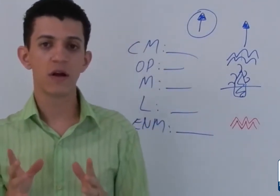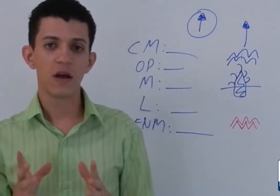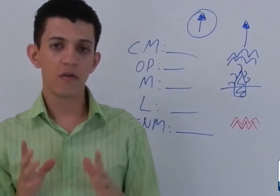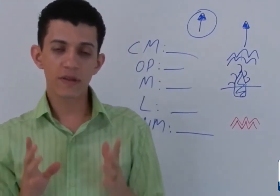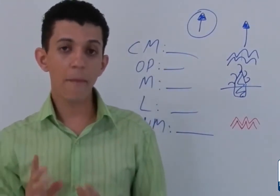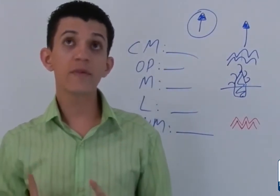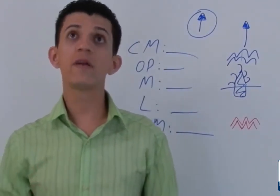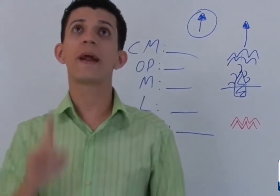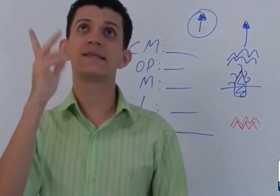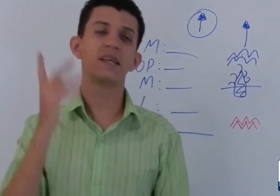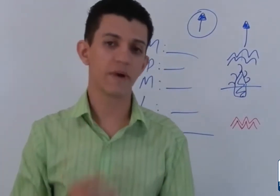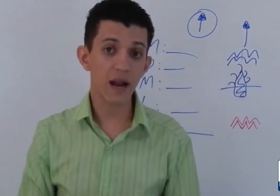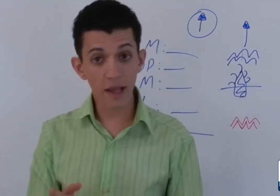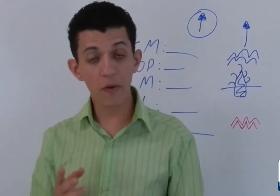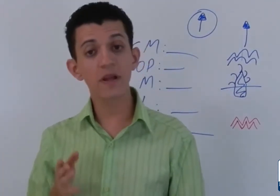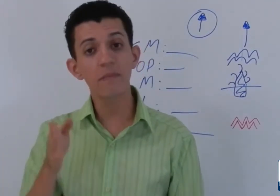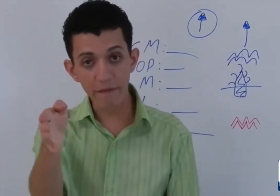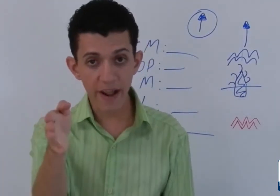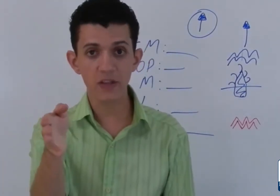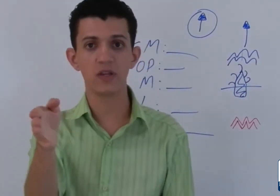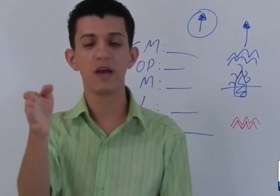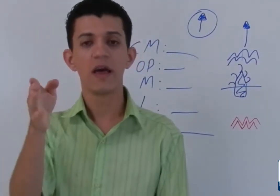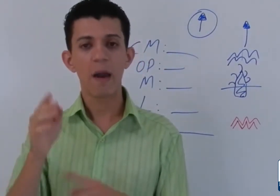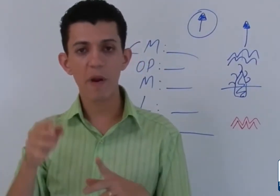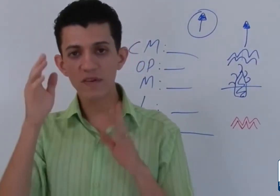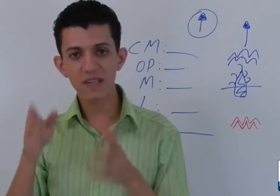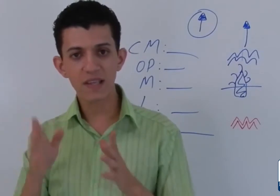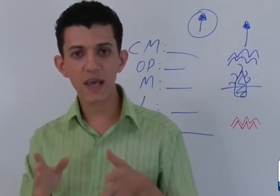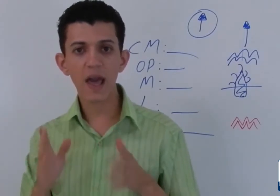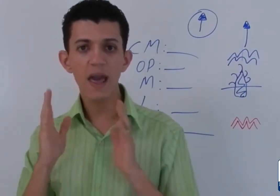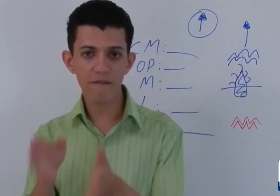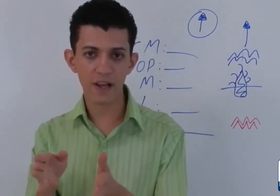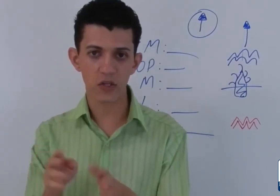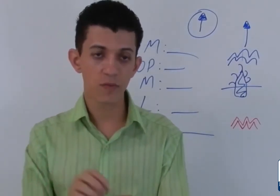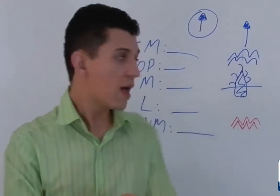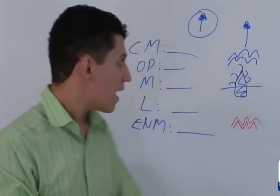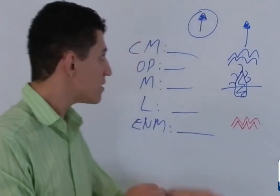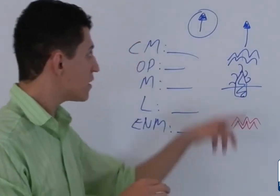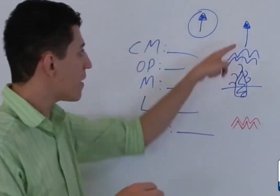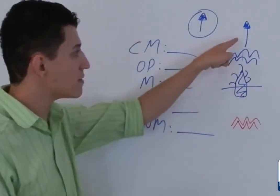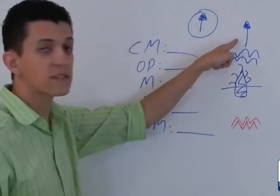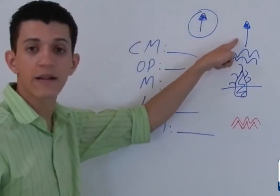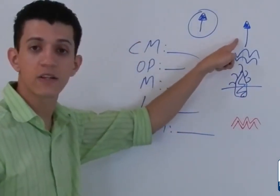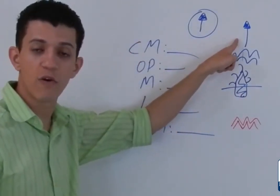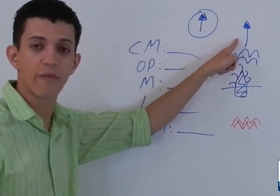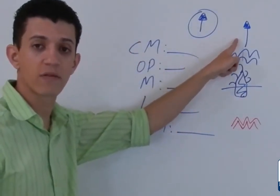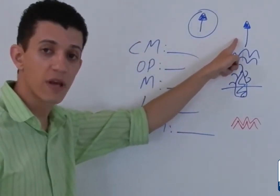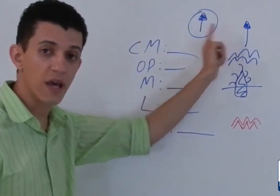não está apontando para cima, ela está apontando para frente. É para você seguir em frente. Assim também, essa seta de movimento aqui,